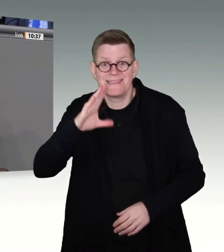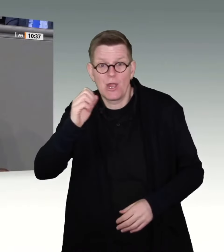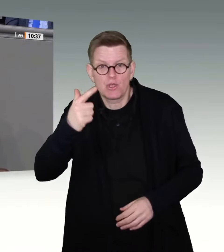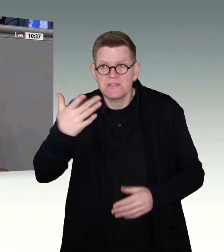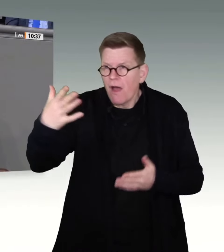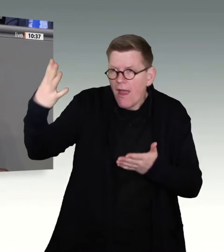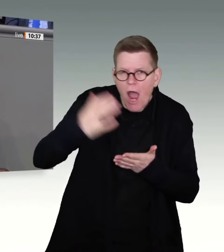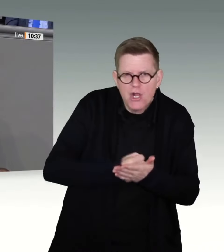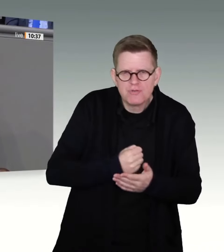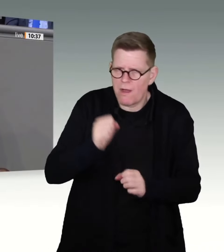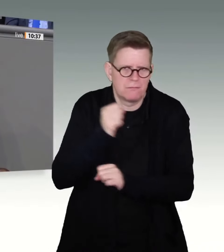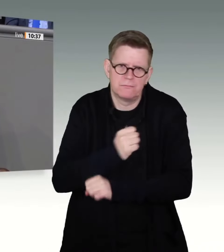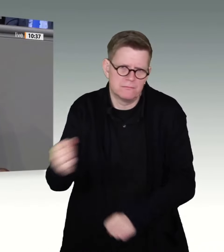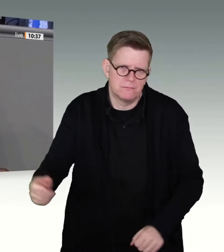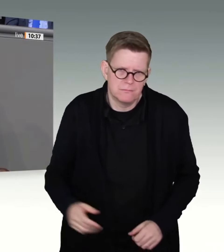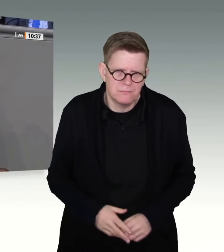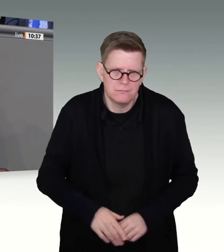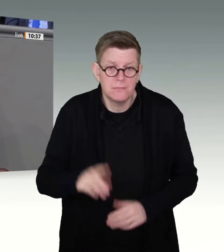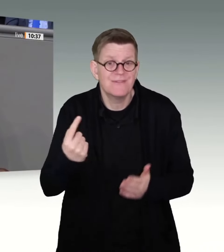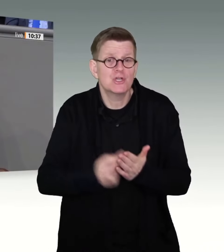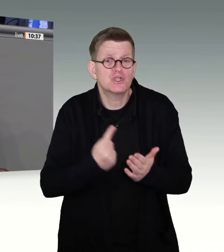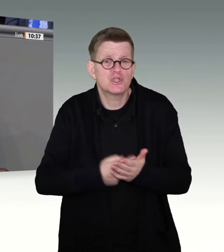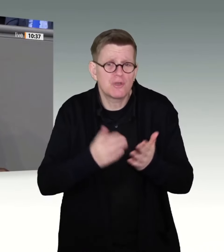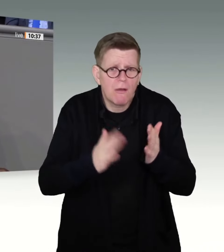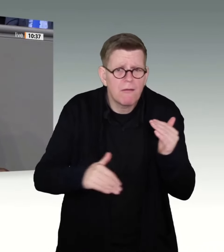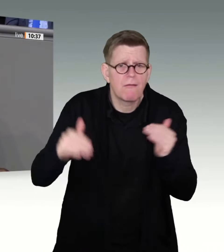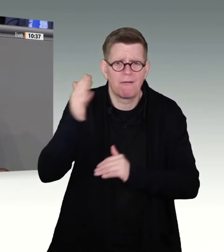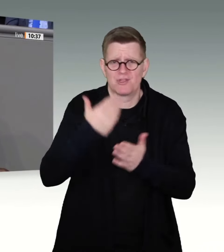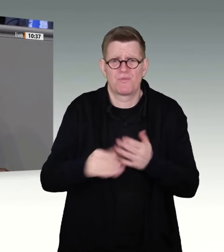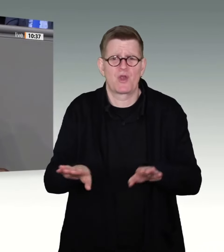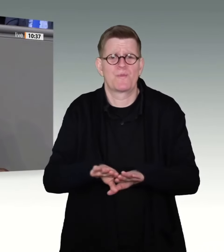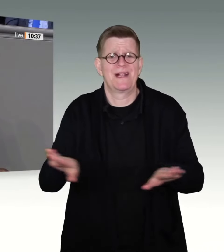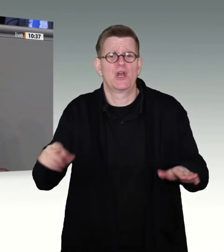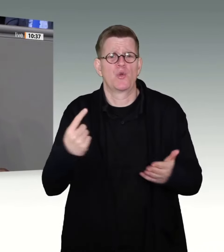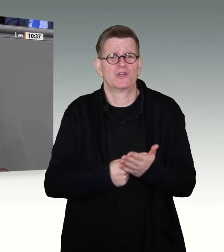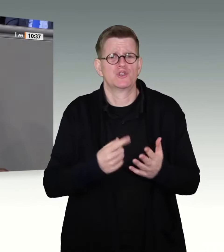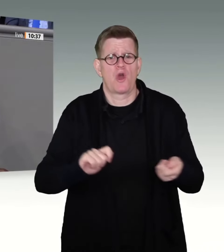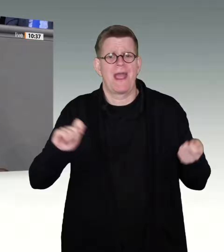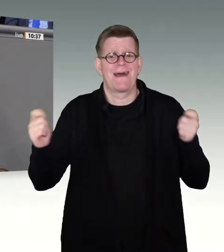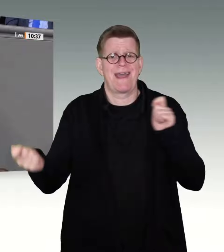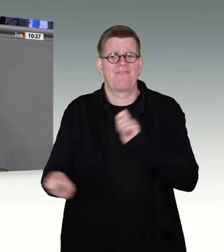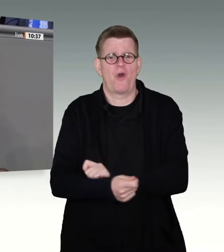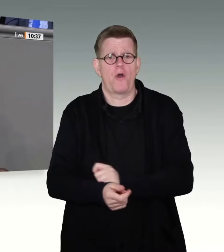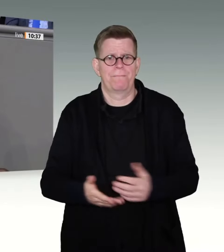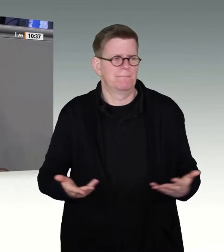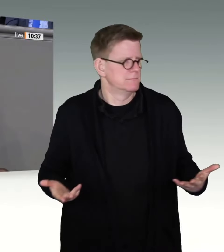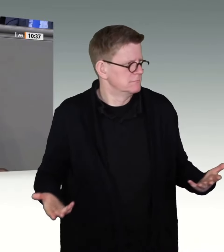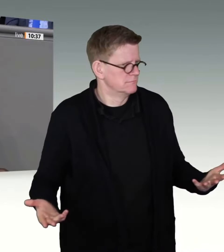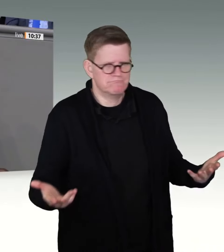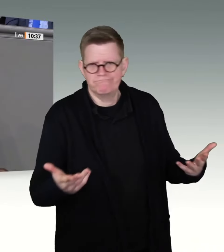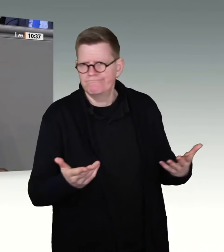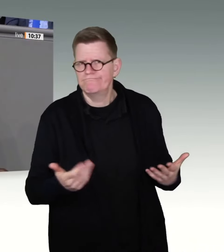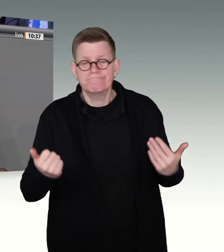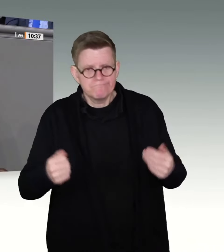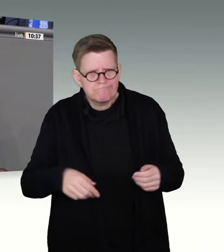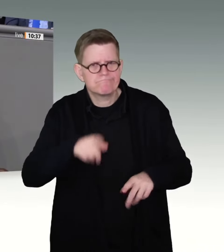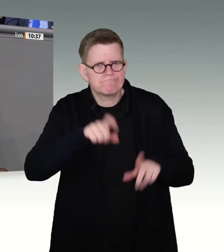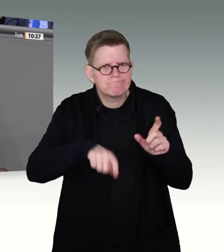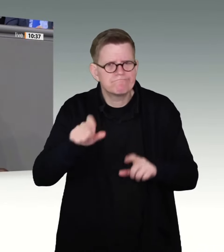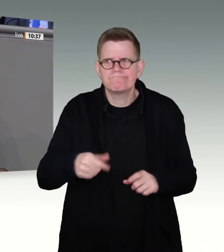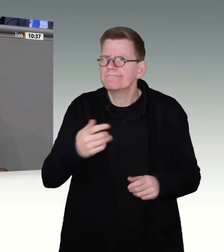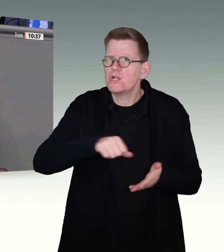Steuererhöhungsorgien, wie zum Beispiel die Grundsteuerreform, machen die eigenen vier Wände für viele Menschen so